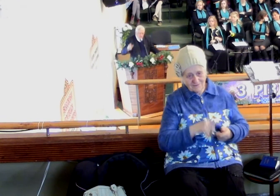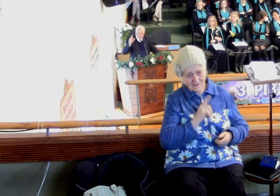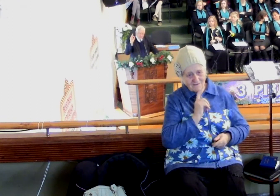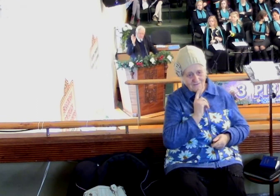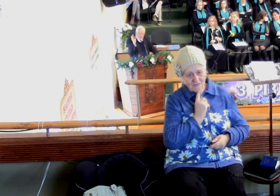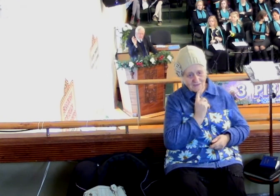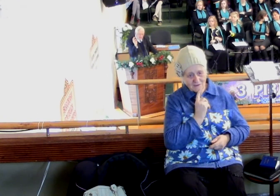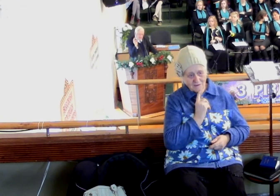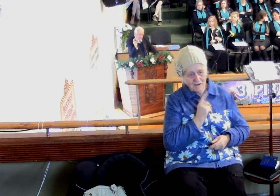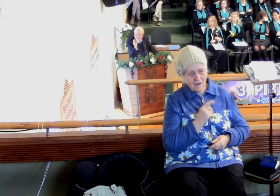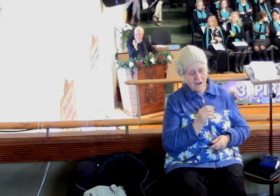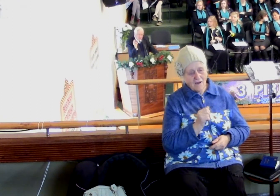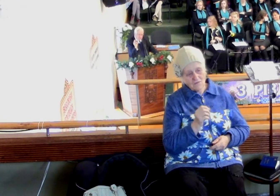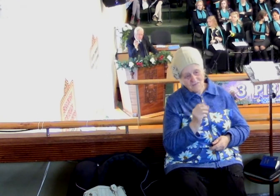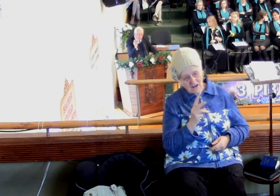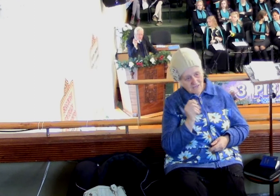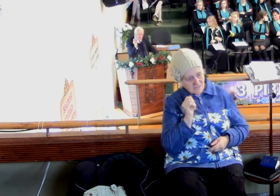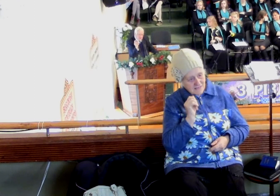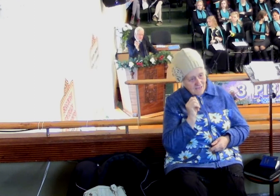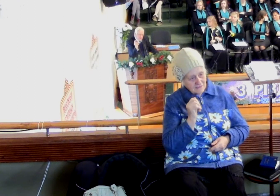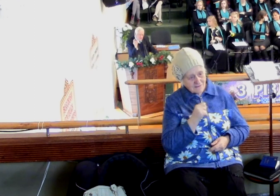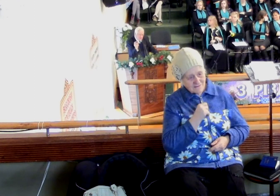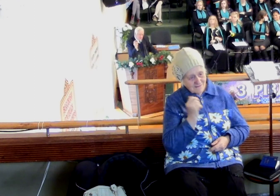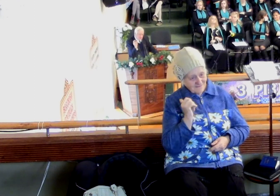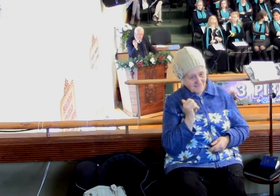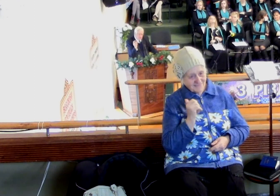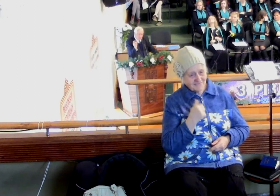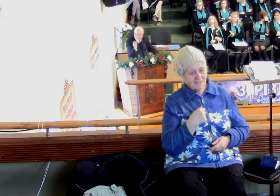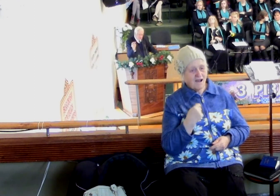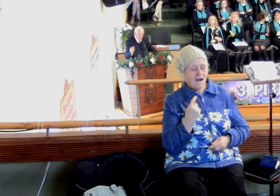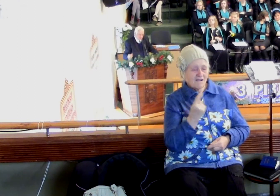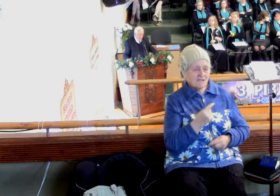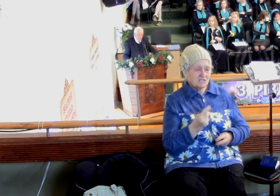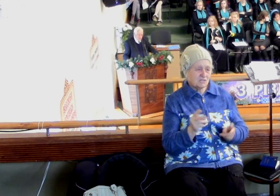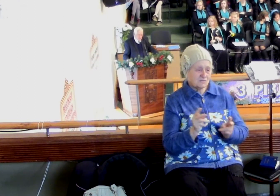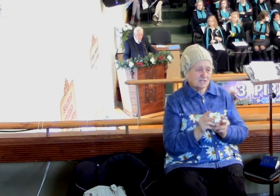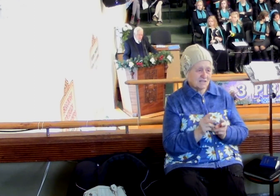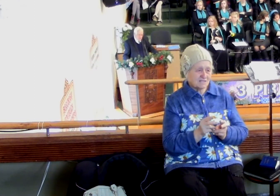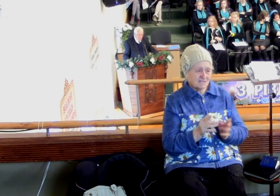Но только в 12 лет я лично встретился с тем, кто родился.